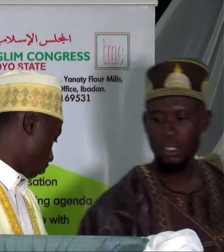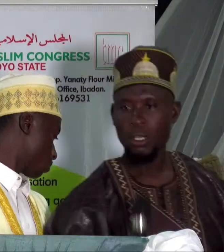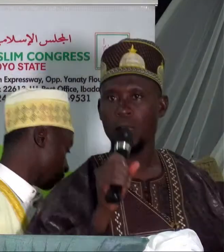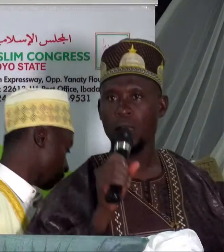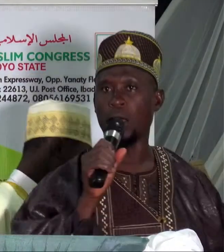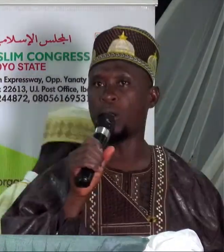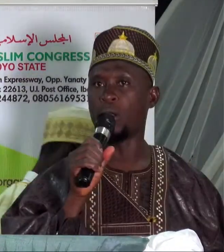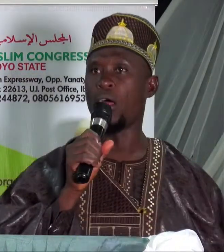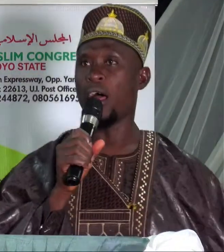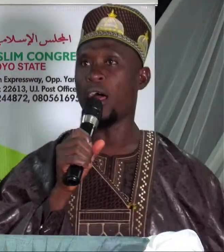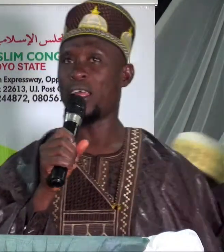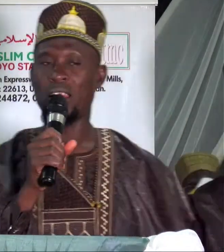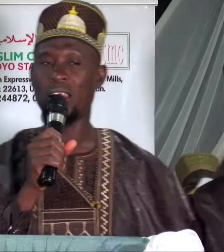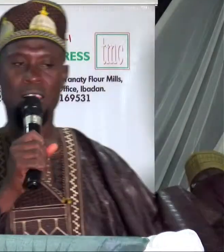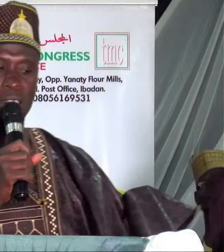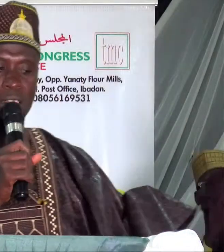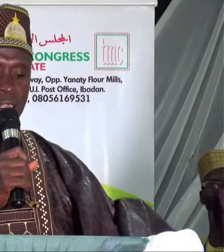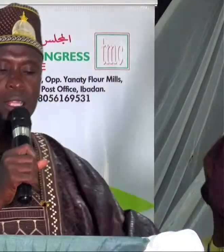كبر الله